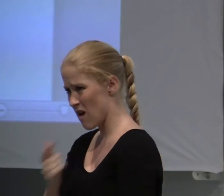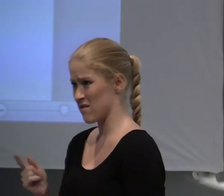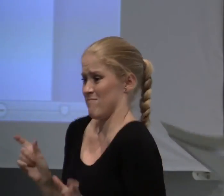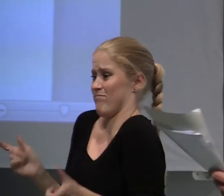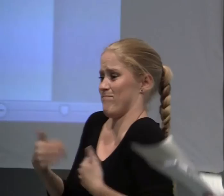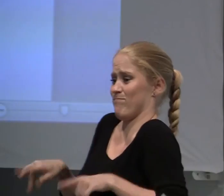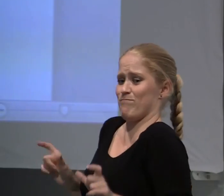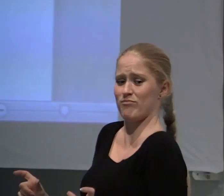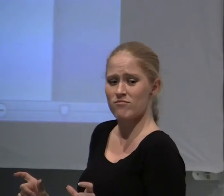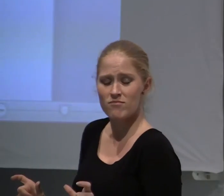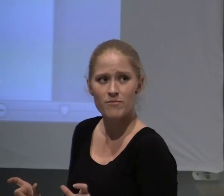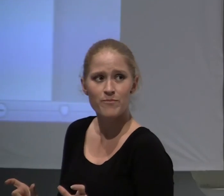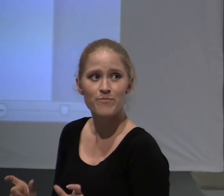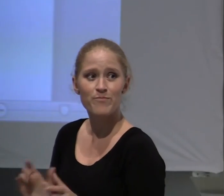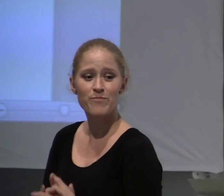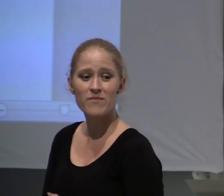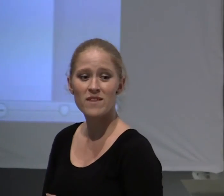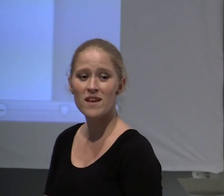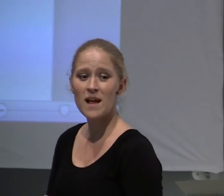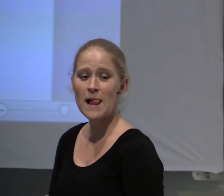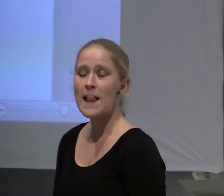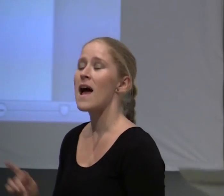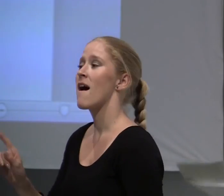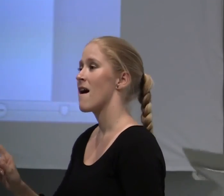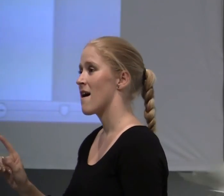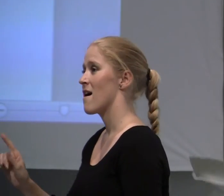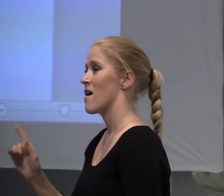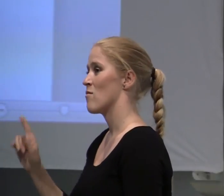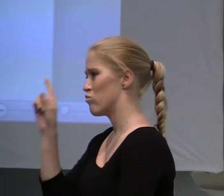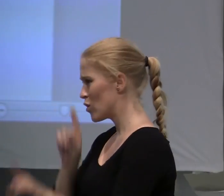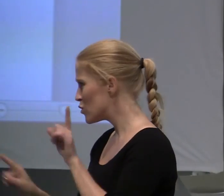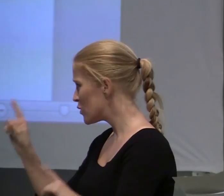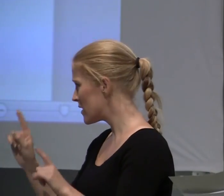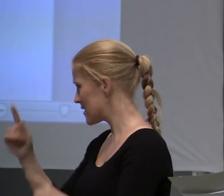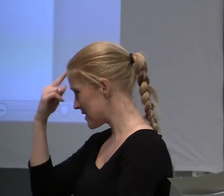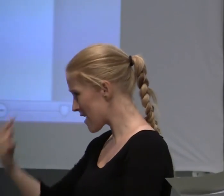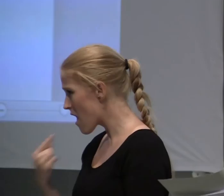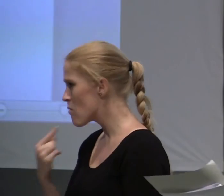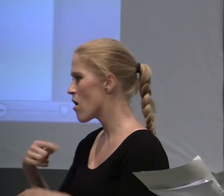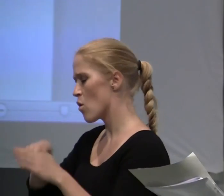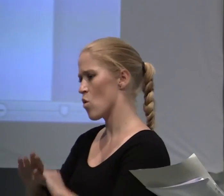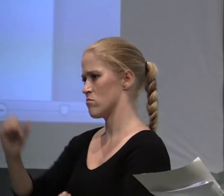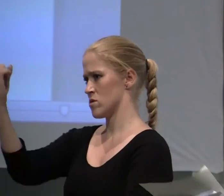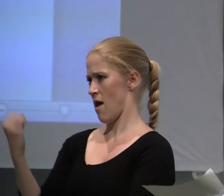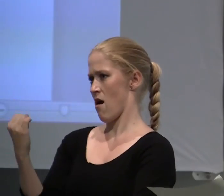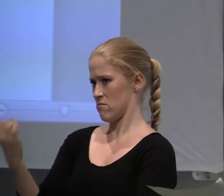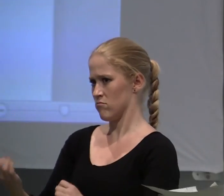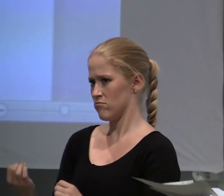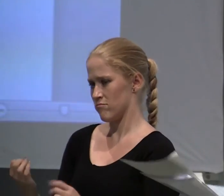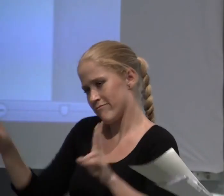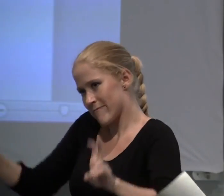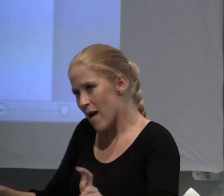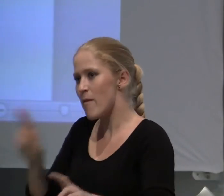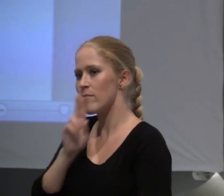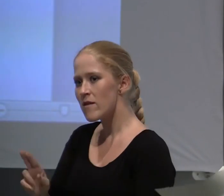Nad rámec toho posuzovacího schématu, které bylo základní věcí, kterou jsme diskutovali, jsme se